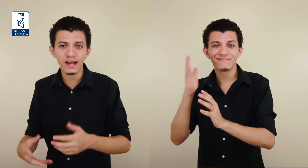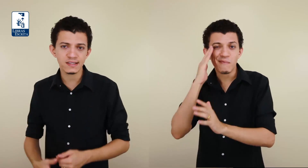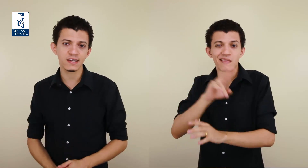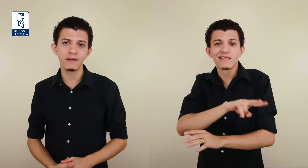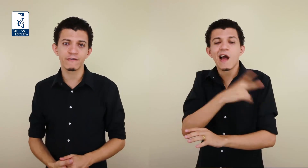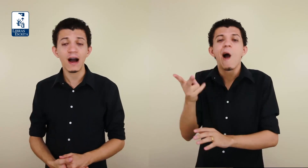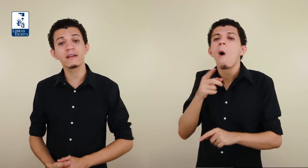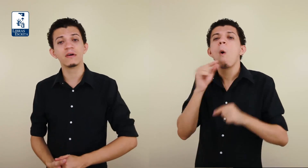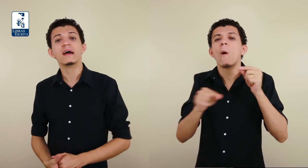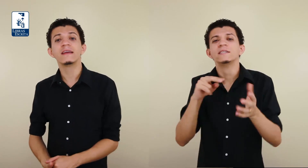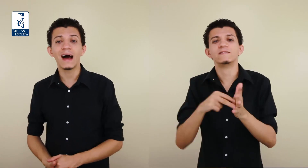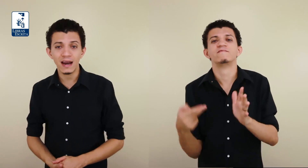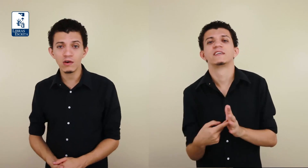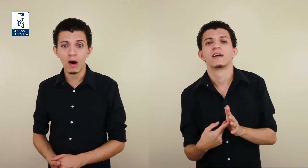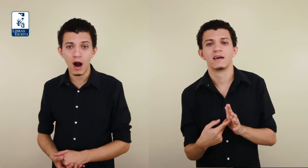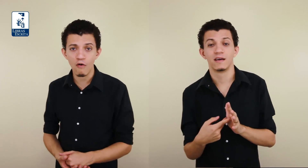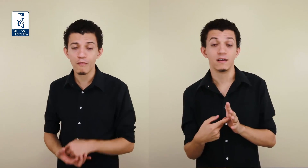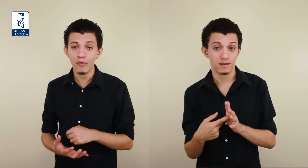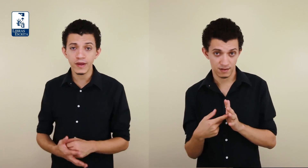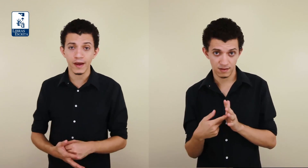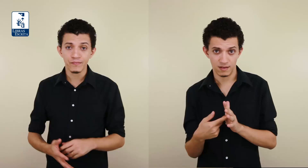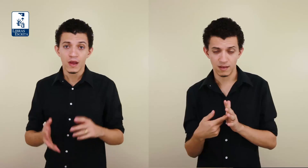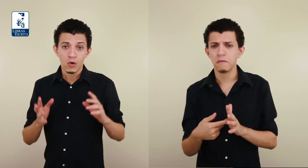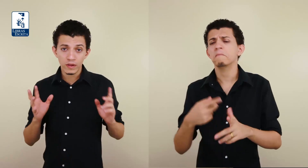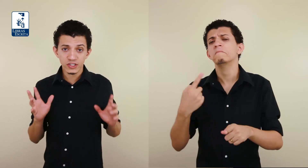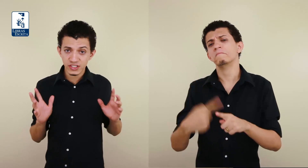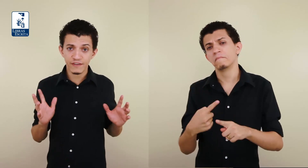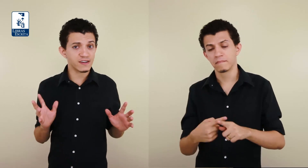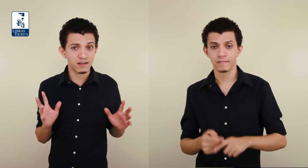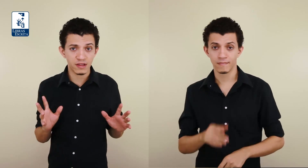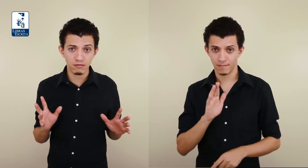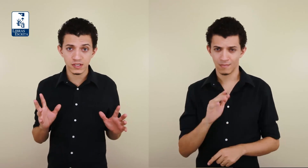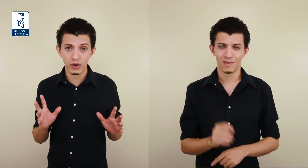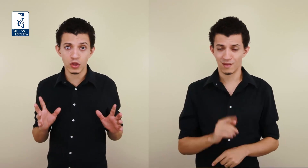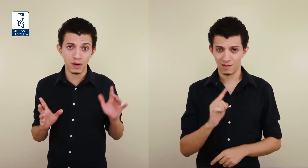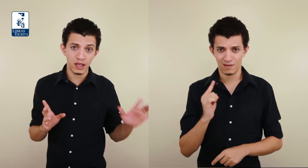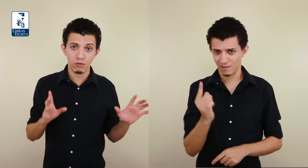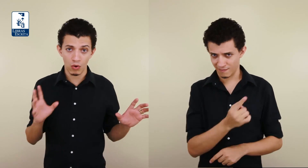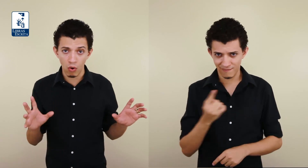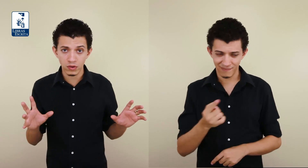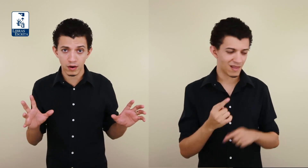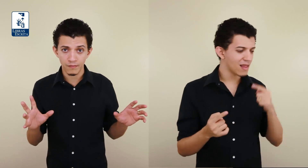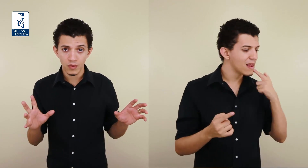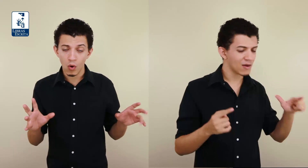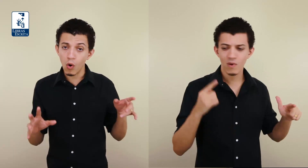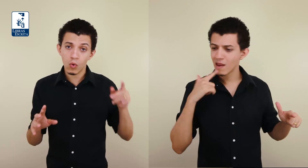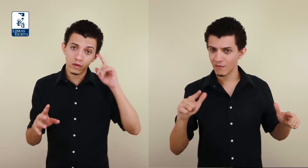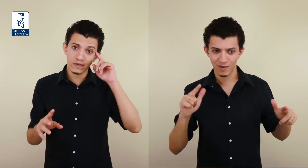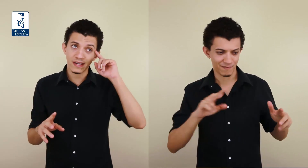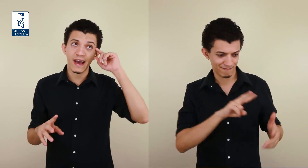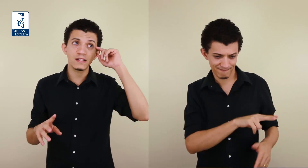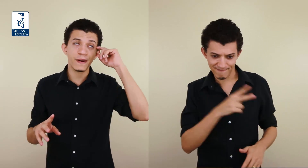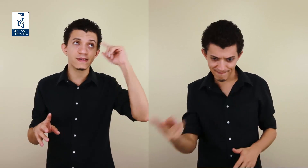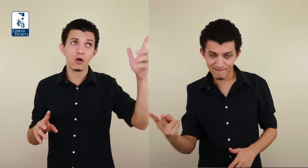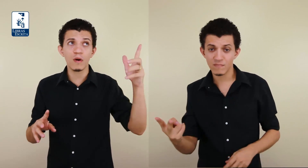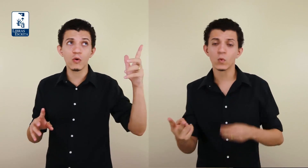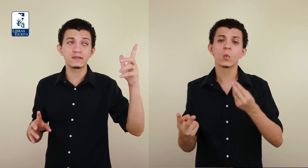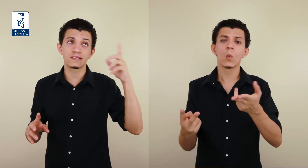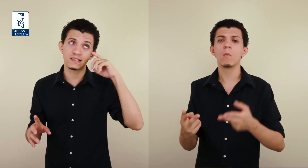esse significado na língua alvo. Por quê? Quando a gente está fazendo tradução entre uma língua e outra, ou quando você quer expressar alguma coisa que você já